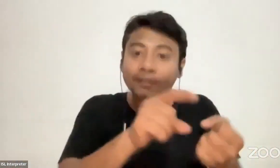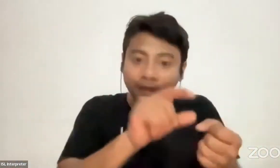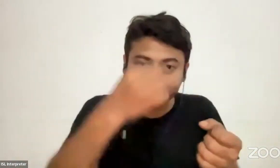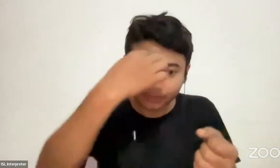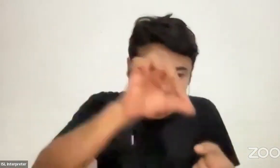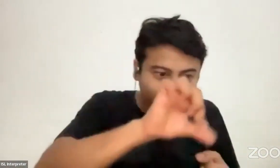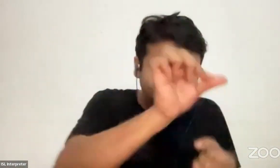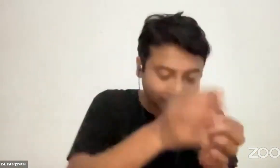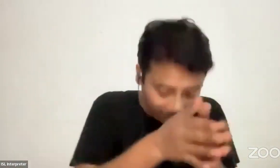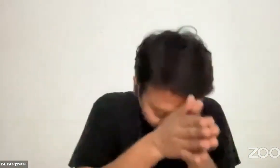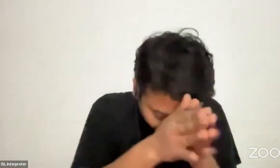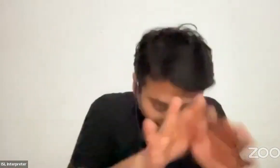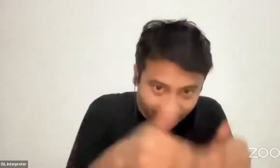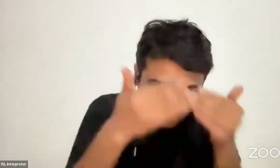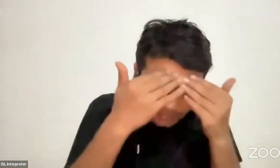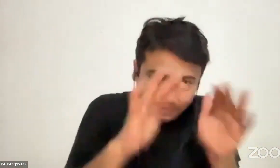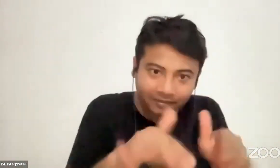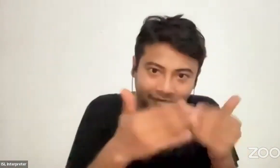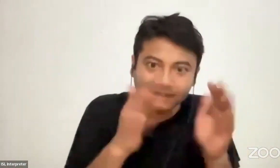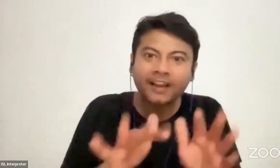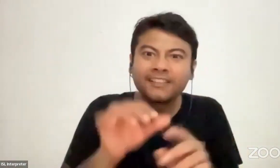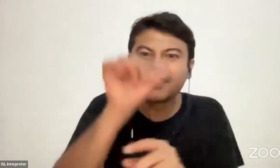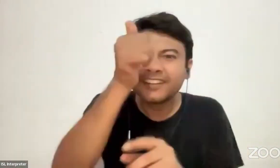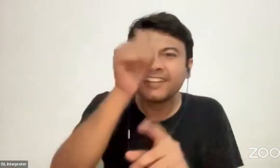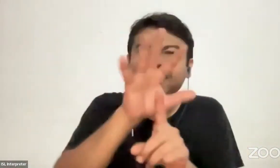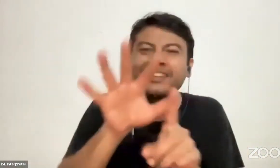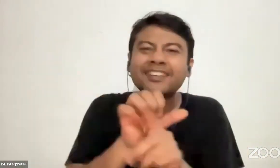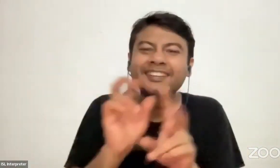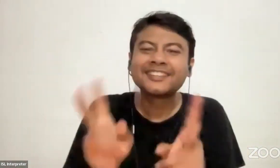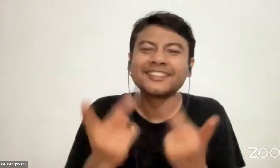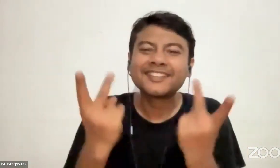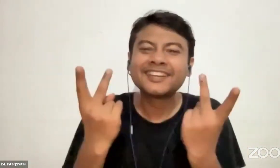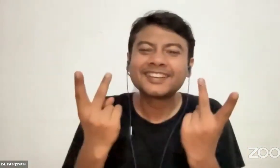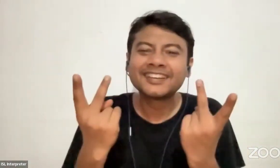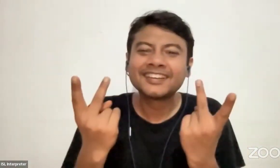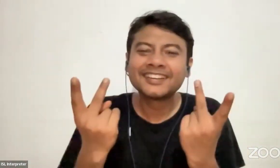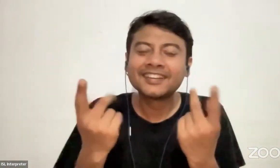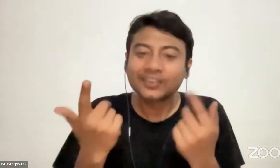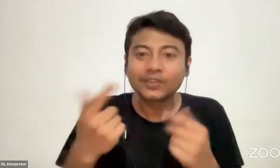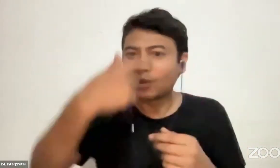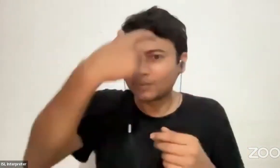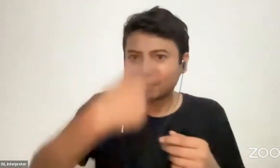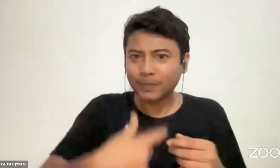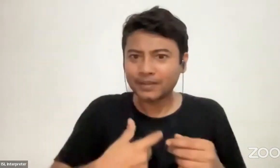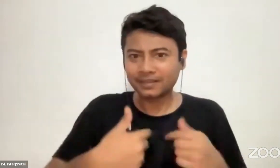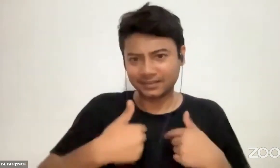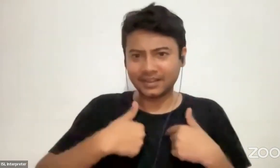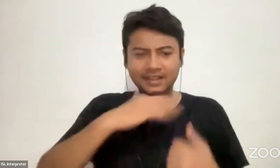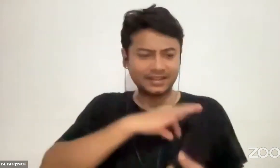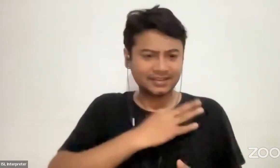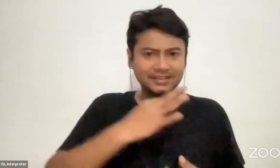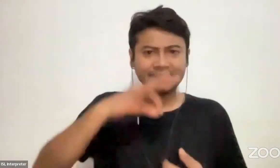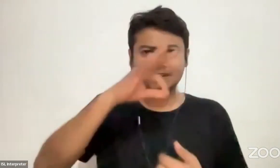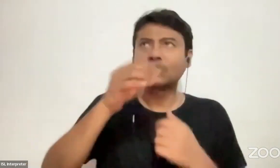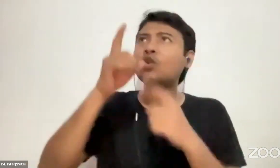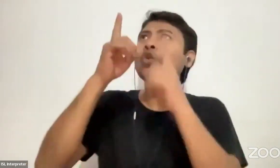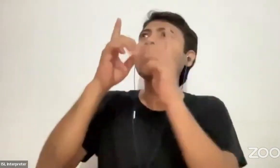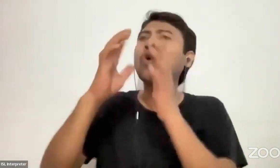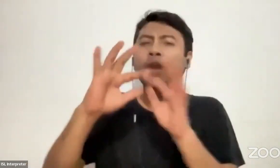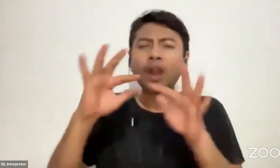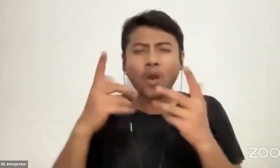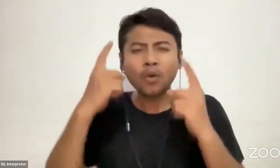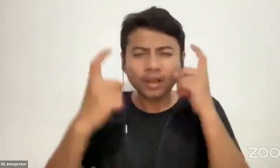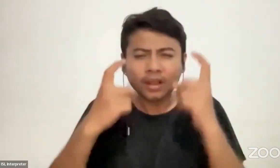हूँ वही धर्म के जो भगवान है, वो धर्म को मानने वाले जिसको भगवान मानते हैं वही हो सकता है